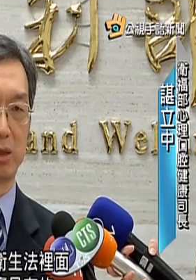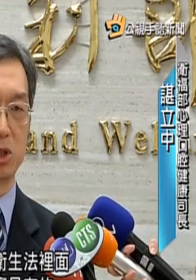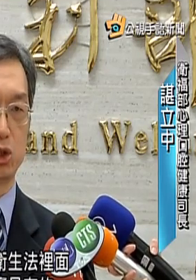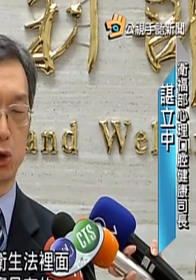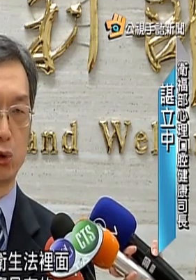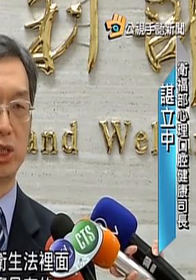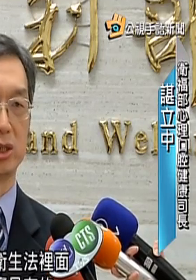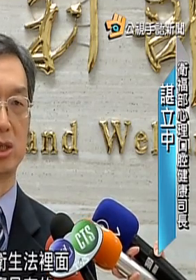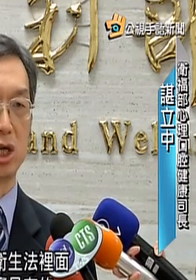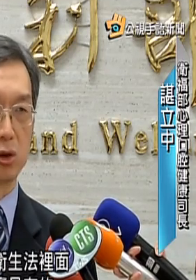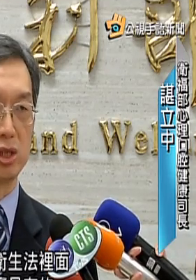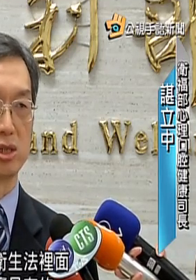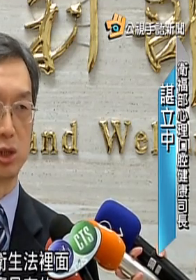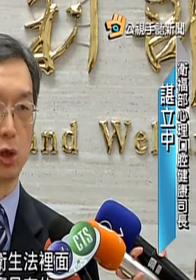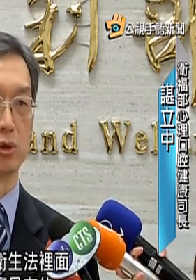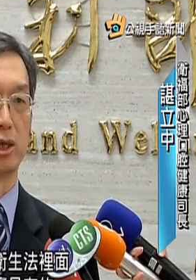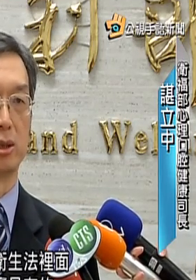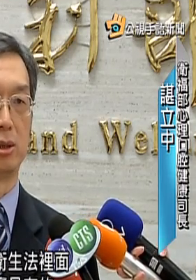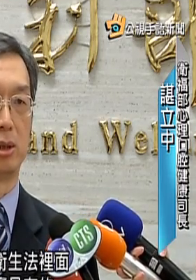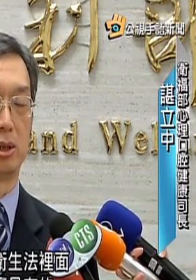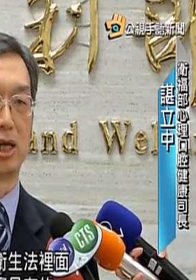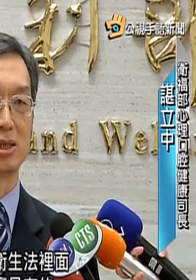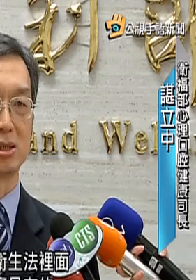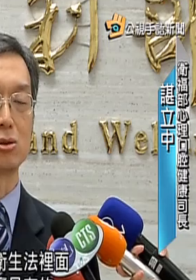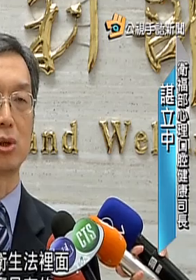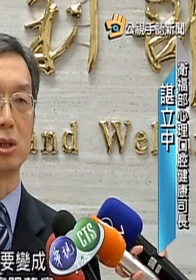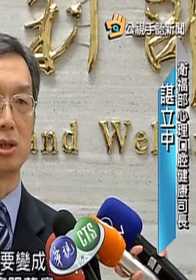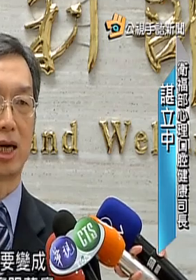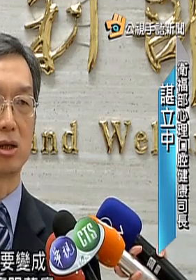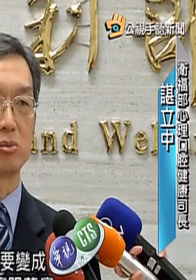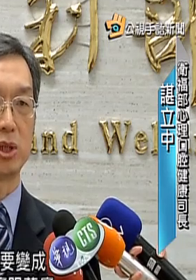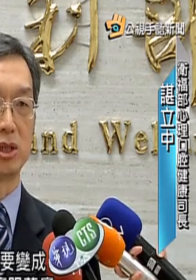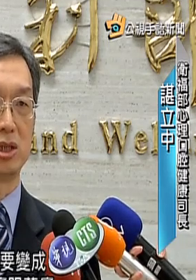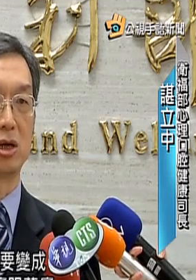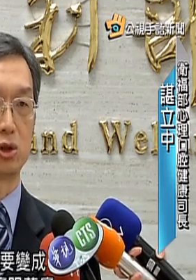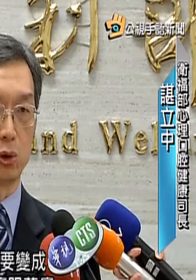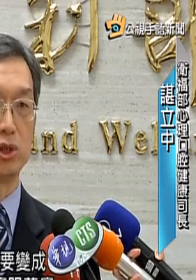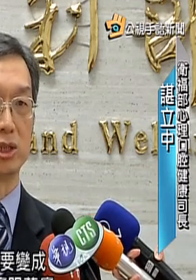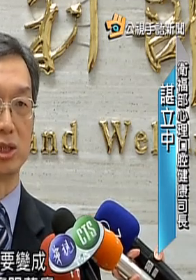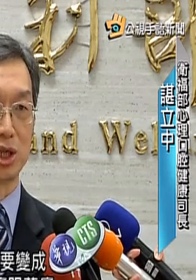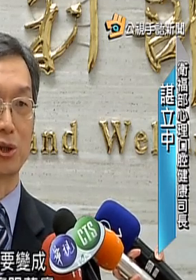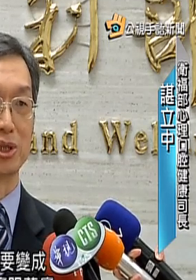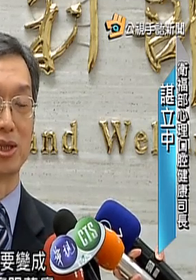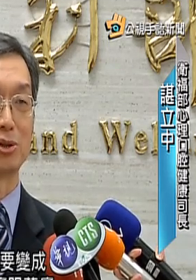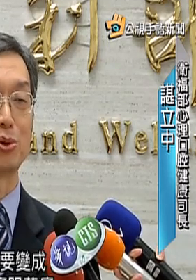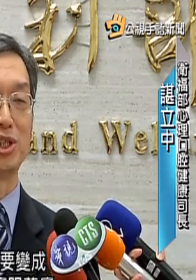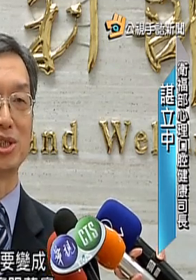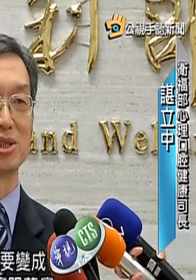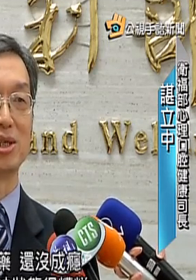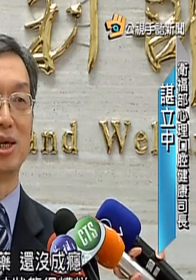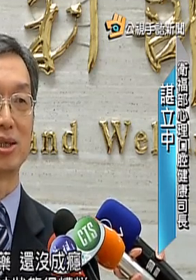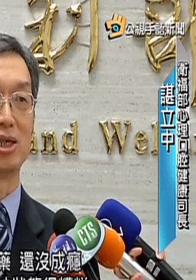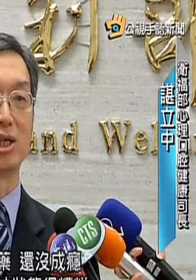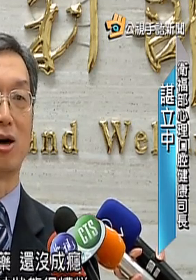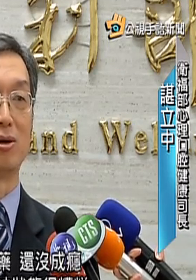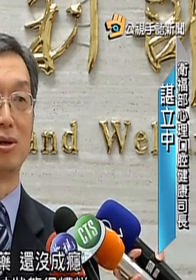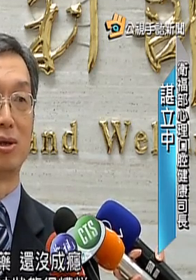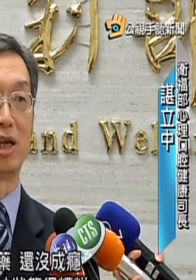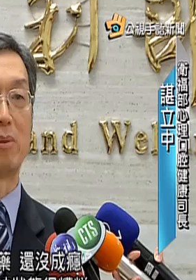里面，酒瘾跟药瘾是有的，那只是说它要变成一定要酒瘾跟药瘾。那如果你只是嗑药，你还